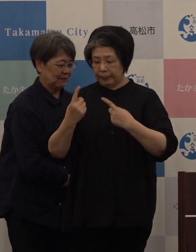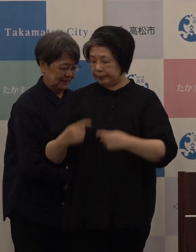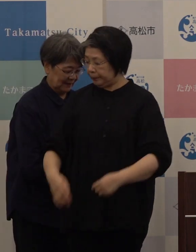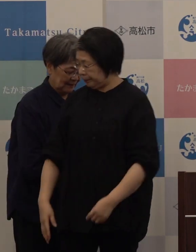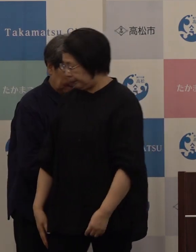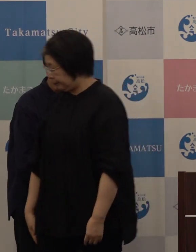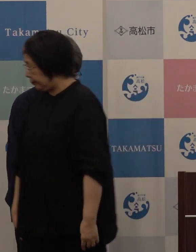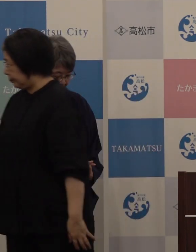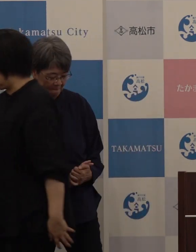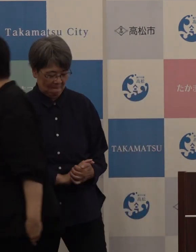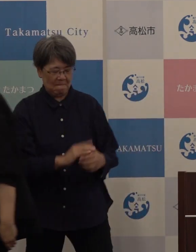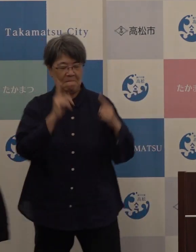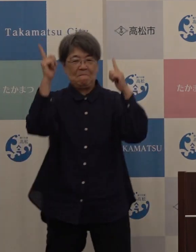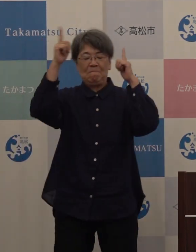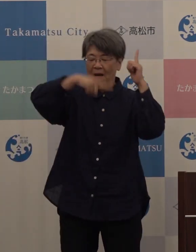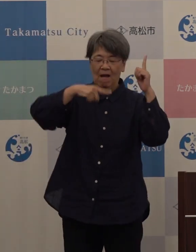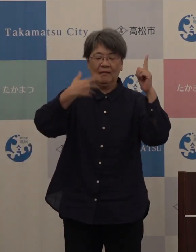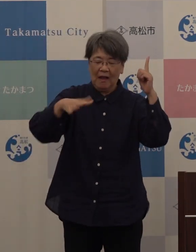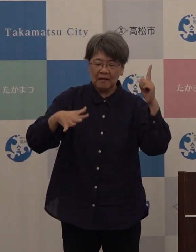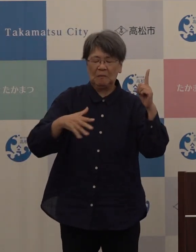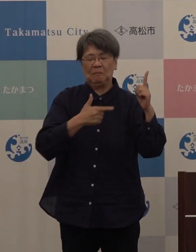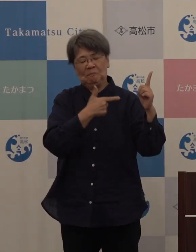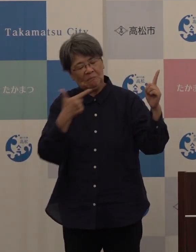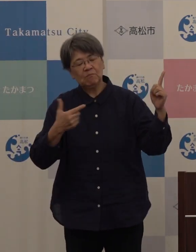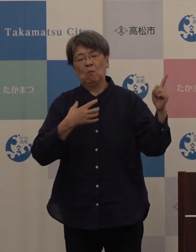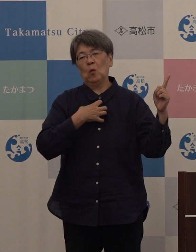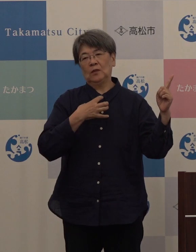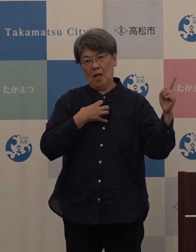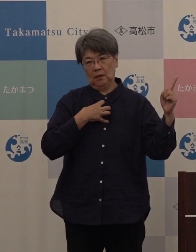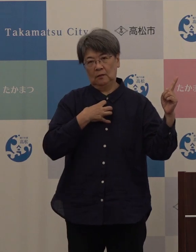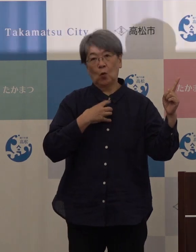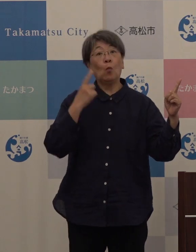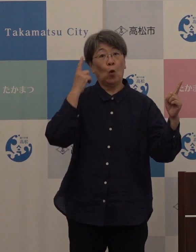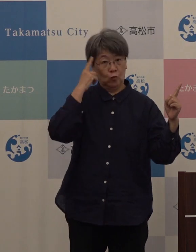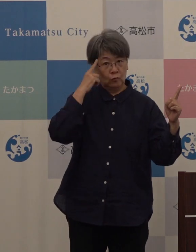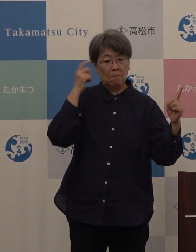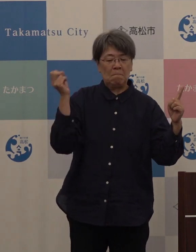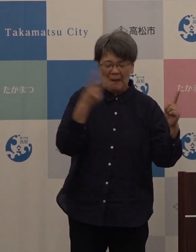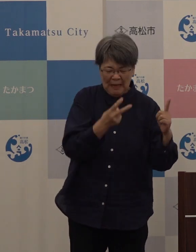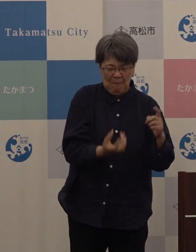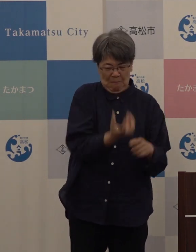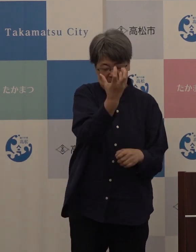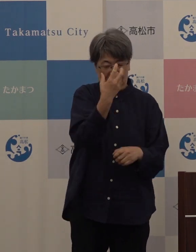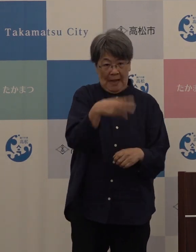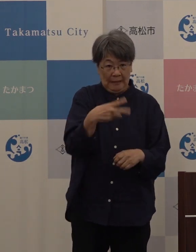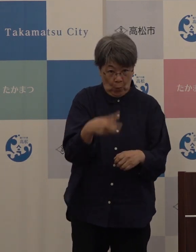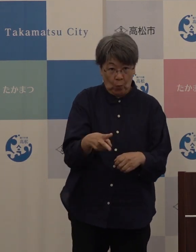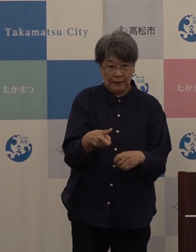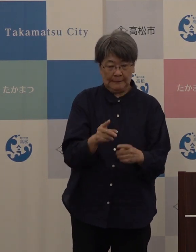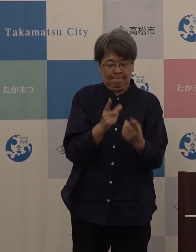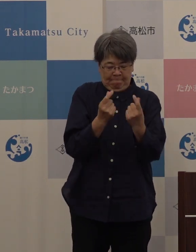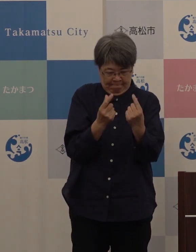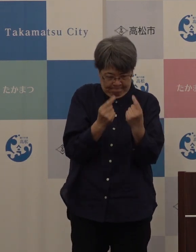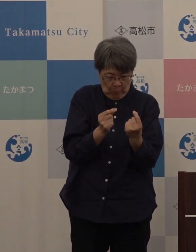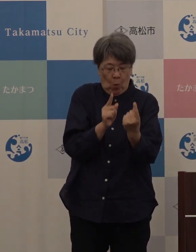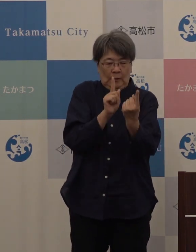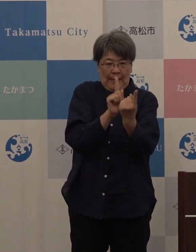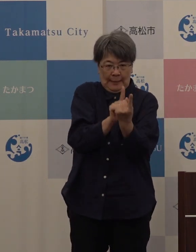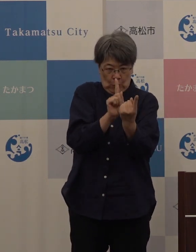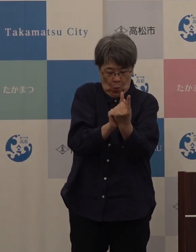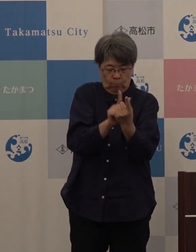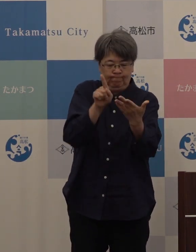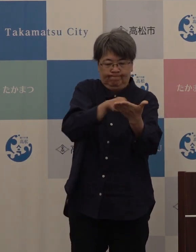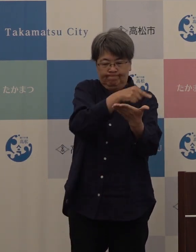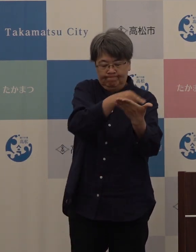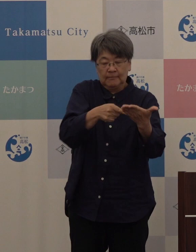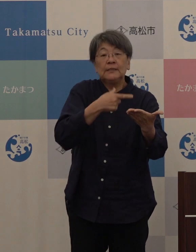ましては非常に重大な問題であって、まあ、今後このようなことが起こらないようにしっかりと対応していただきたいと、まあ、非常に遺憾であるという